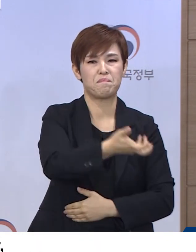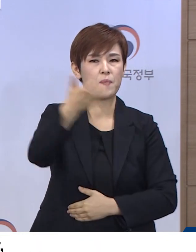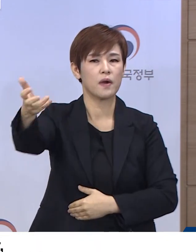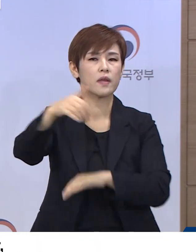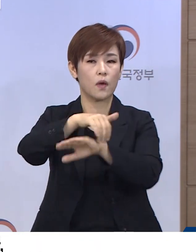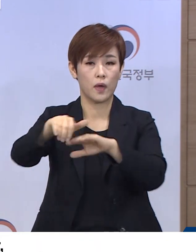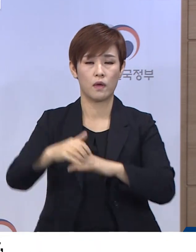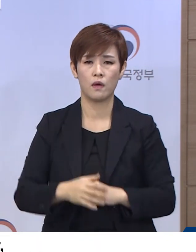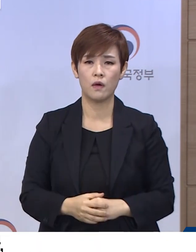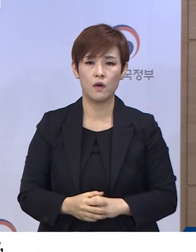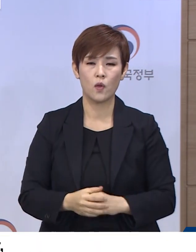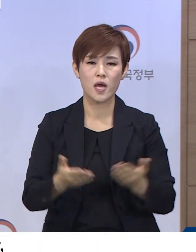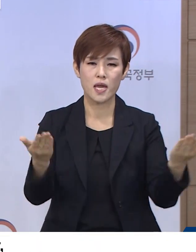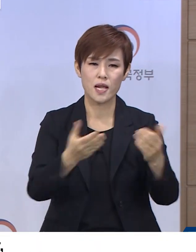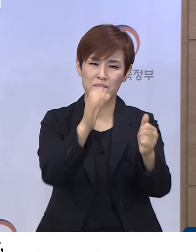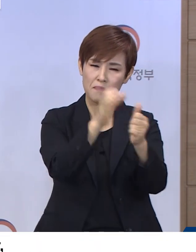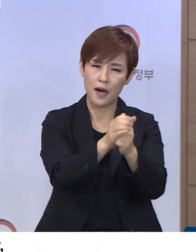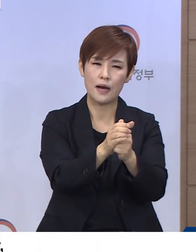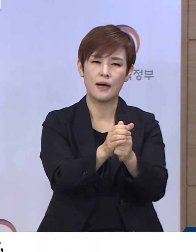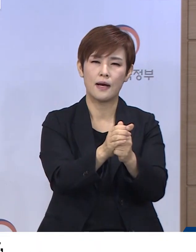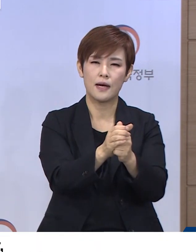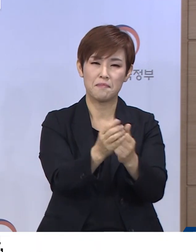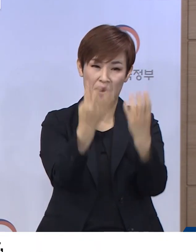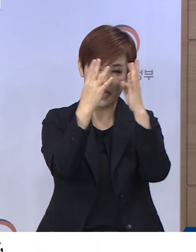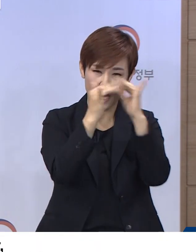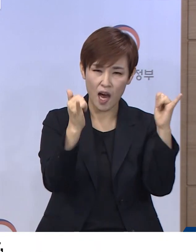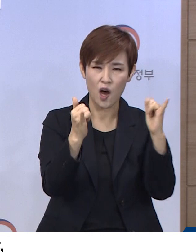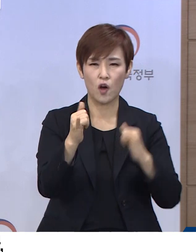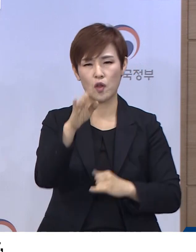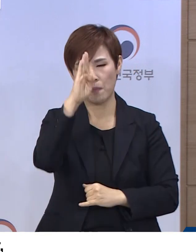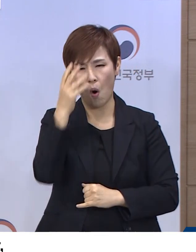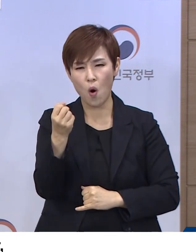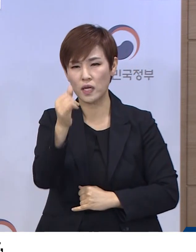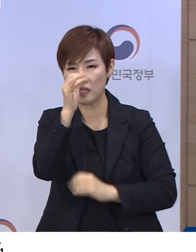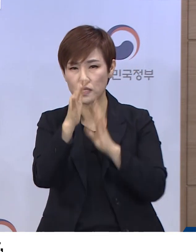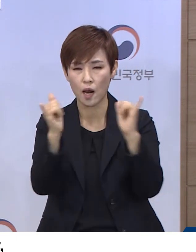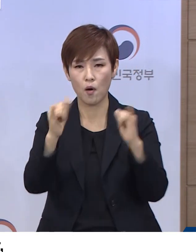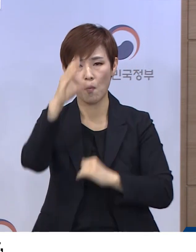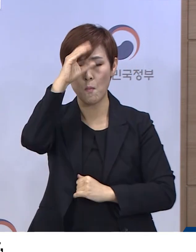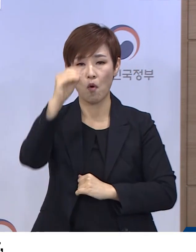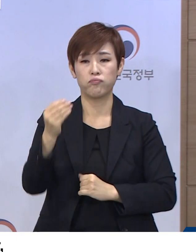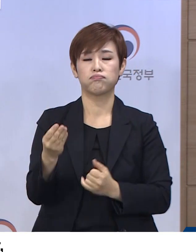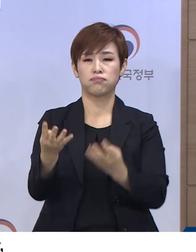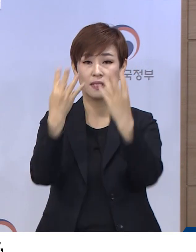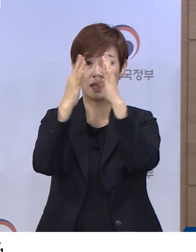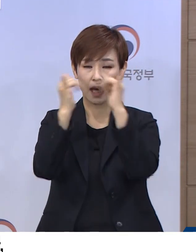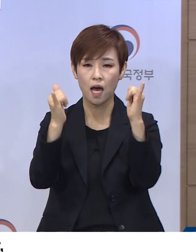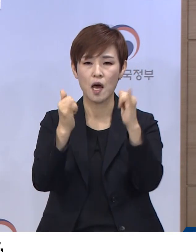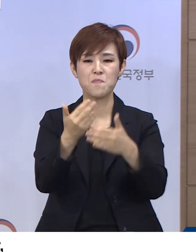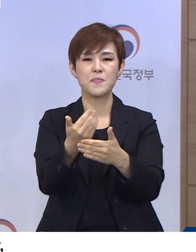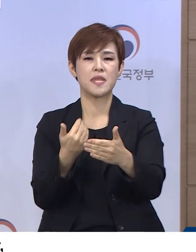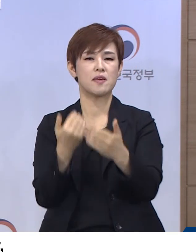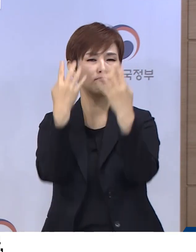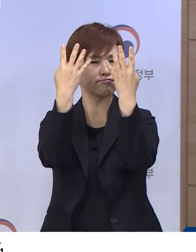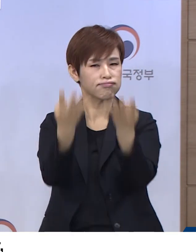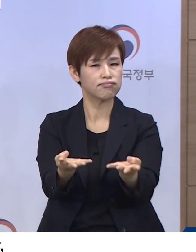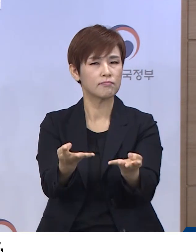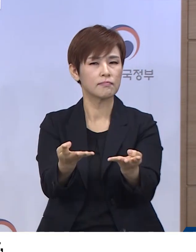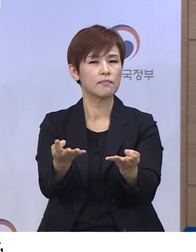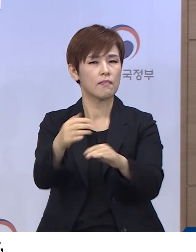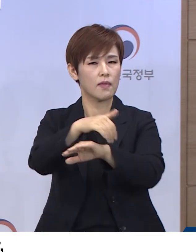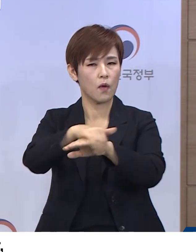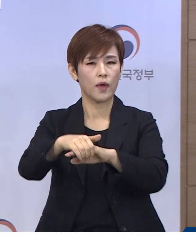그 노역 수형자 중 축으로 악화될 수 있는 기조 질환자 모범 수용자에 대한 평 집행 정지 또는 가석방 도 확대 실시할